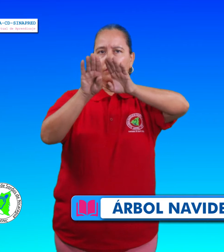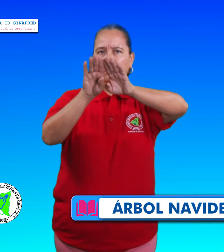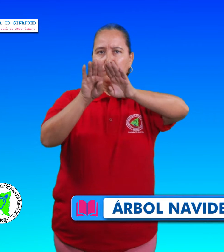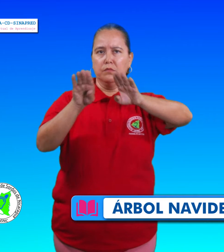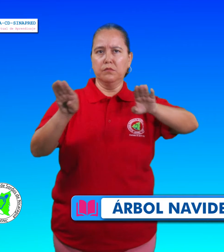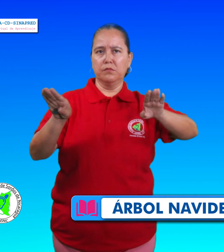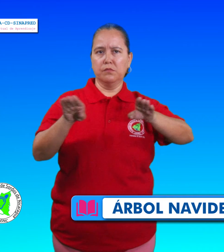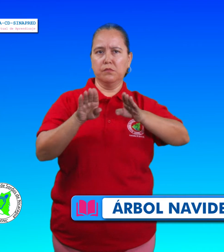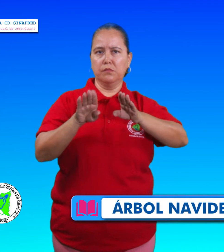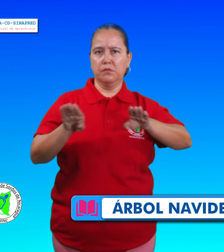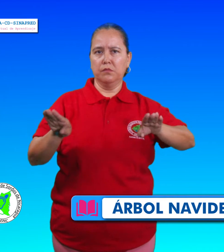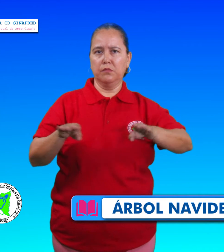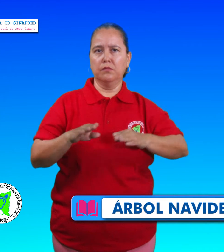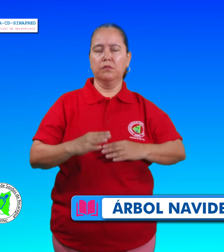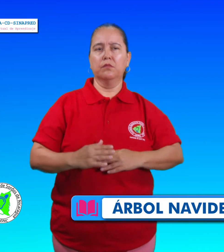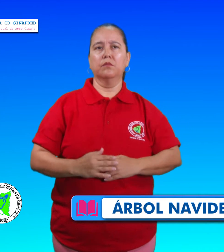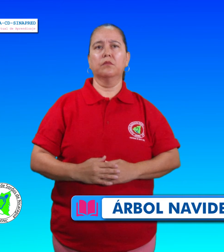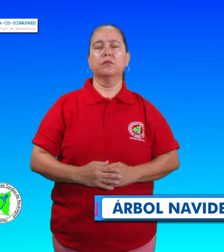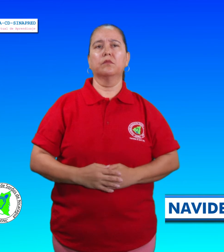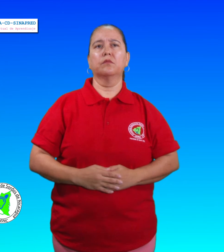Árbol navideño.